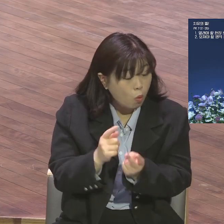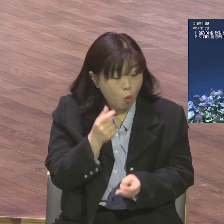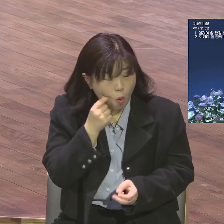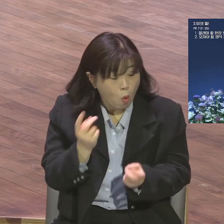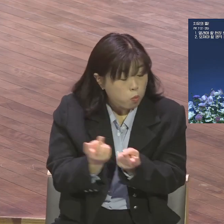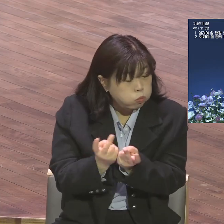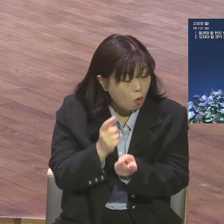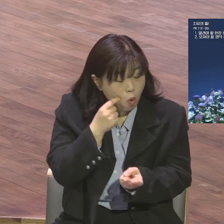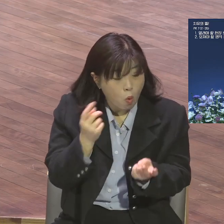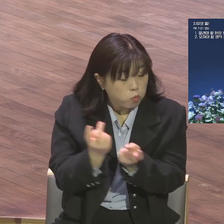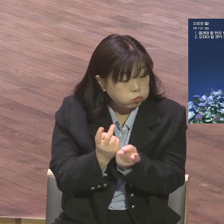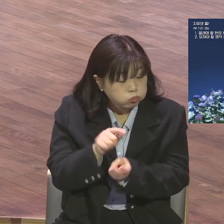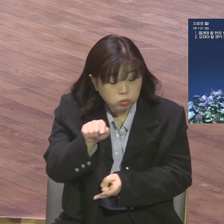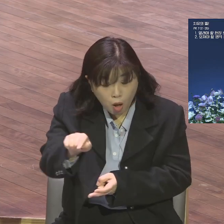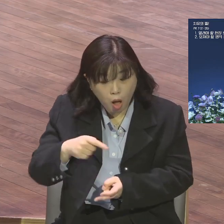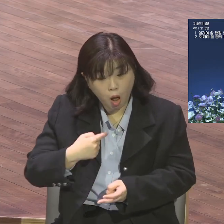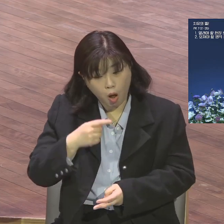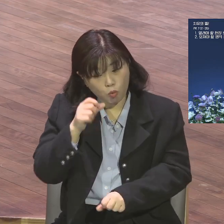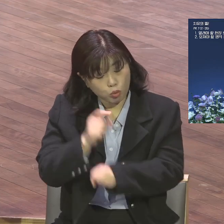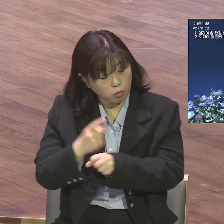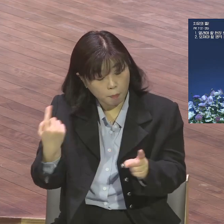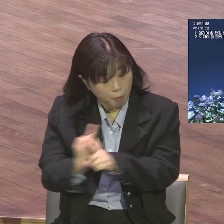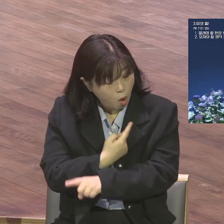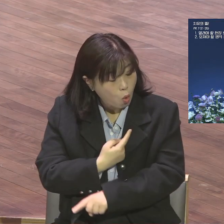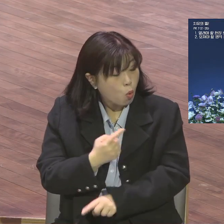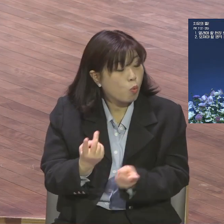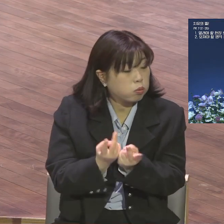같이 울다가 왔어요.